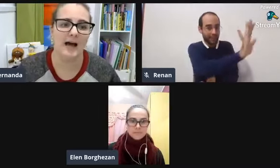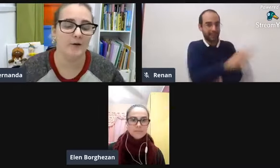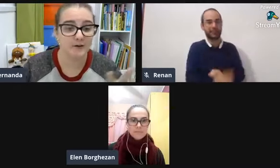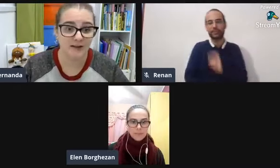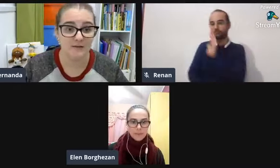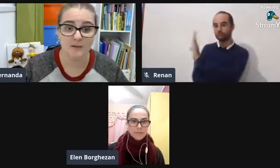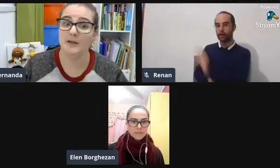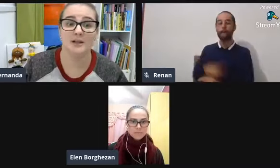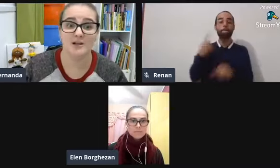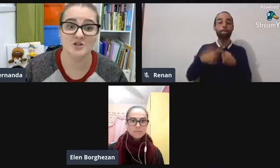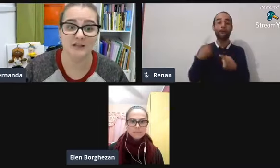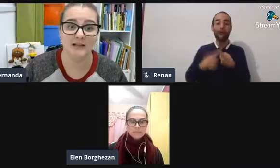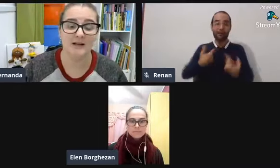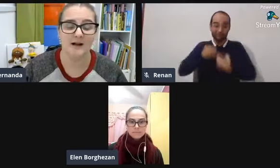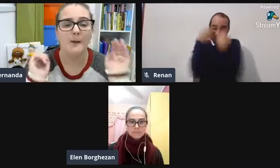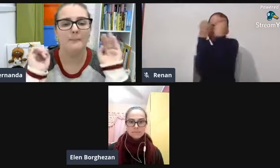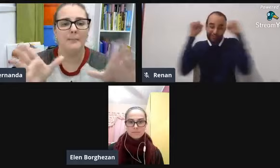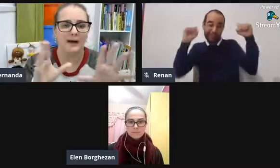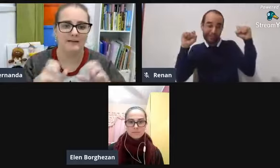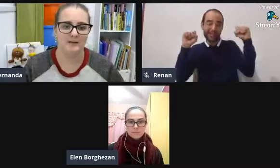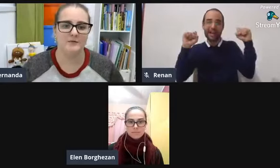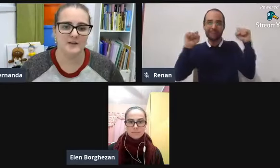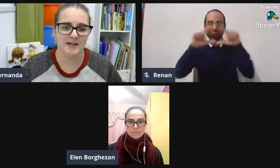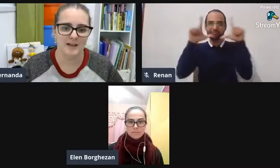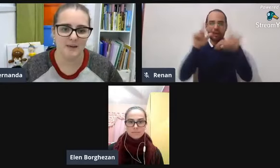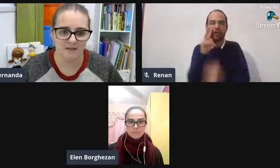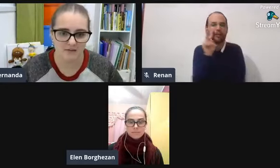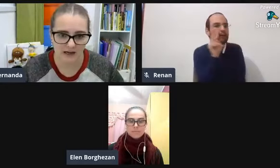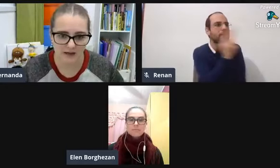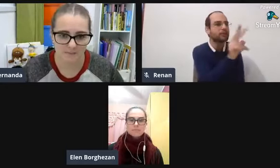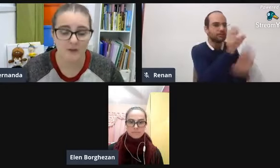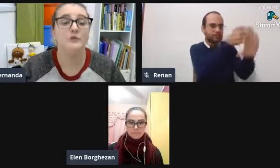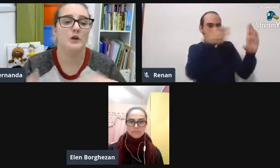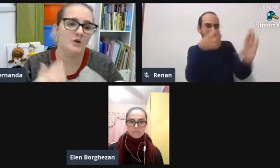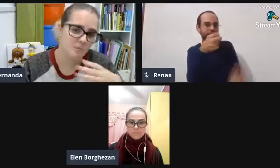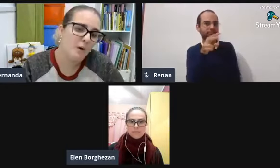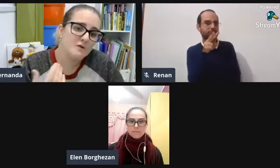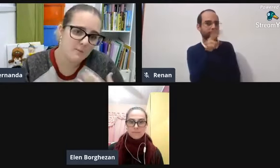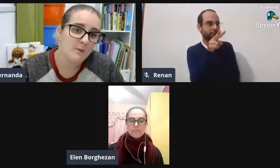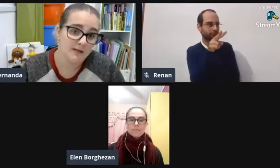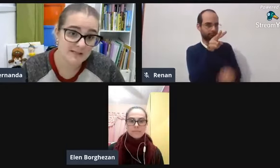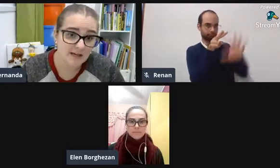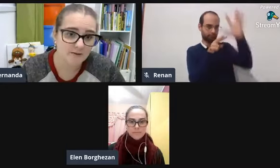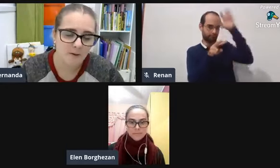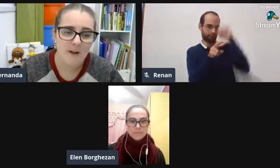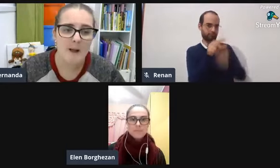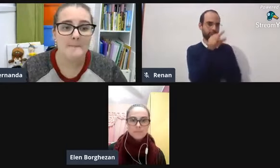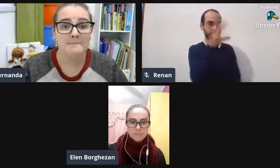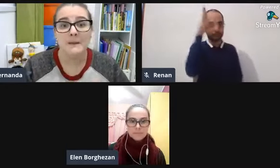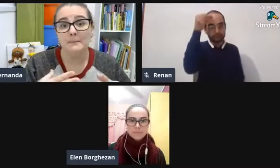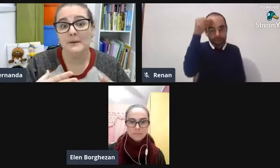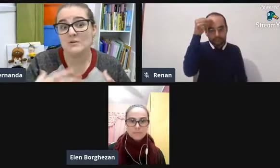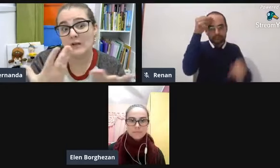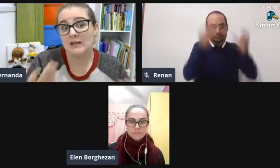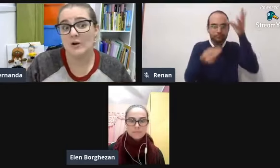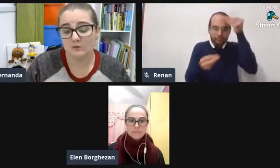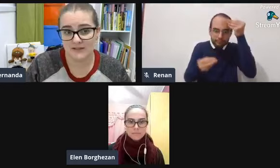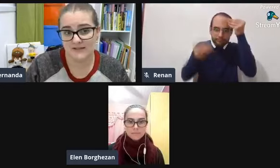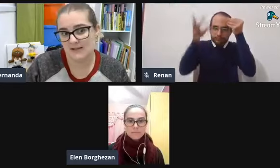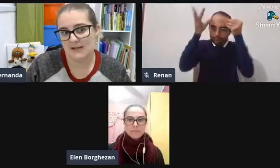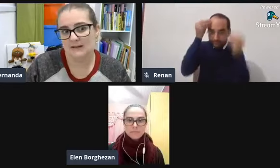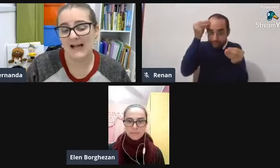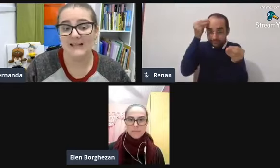ia andar, acordava de manhã na geladeira, pá, eu via aquela palavra ali. Eu fui aos poucos memorizando. Mas o